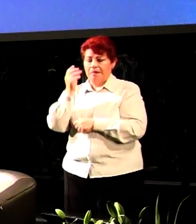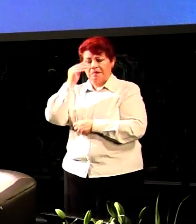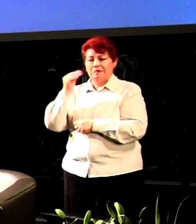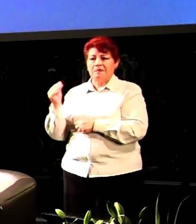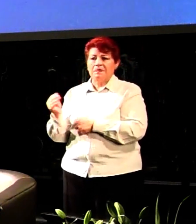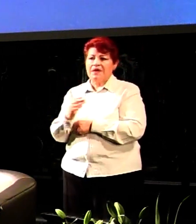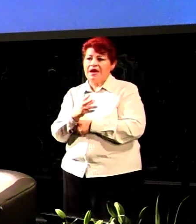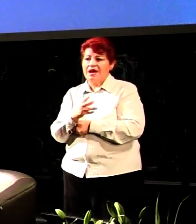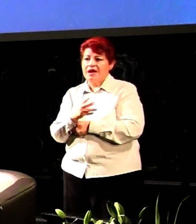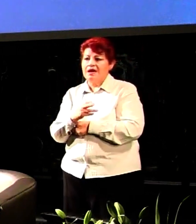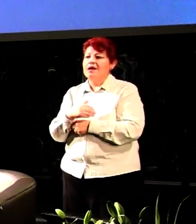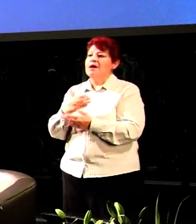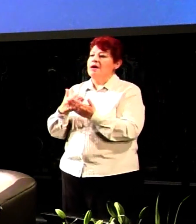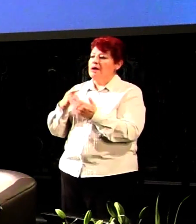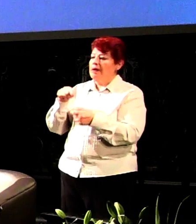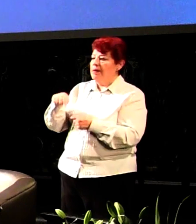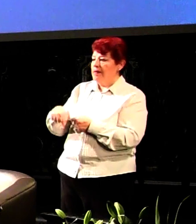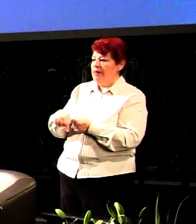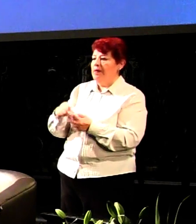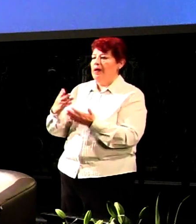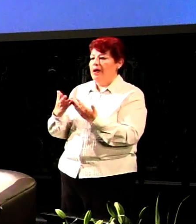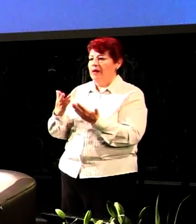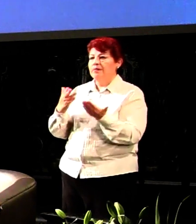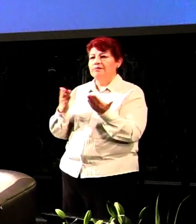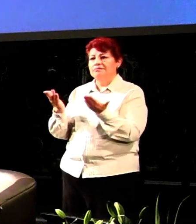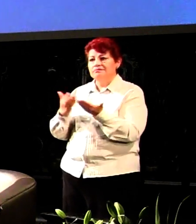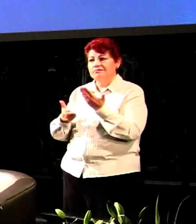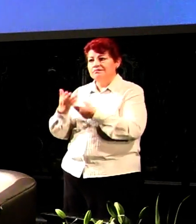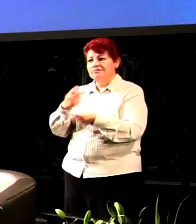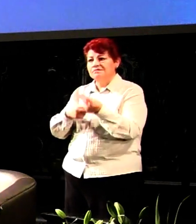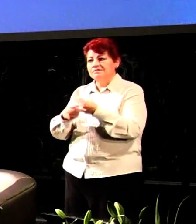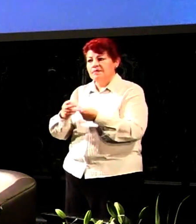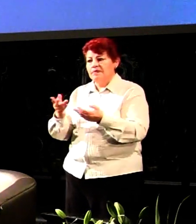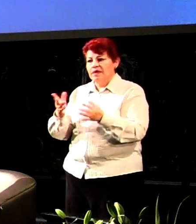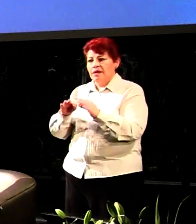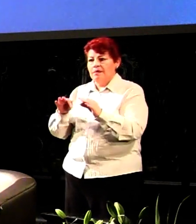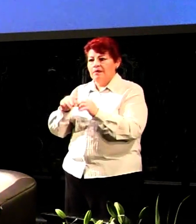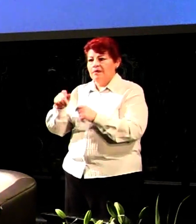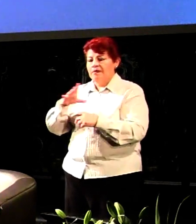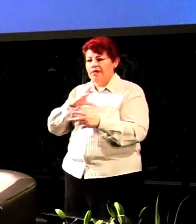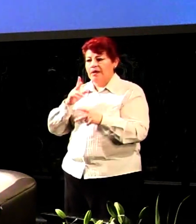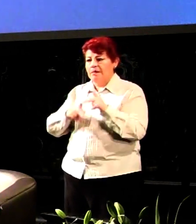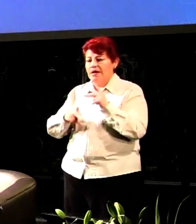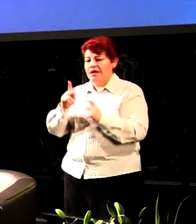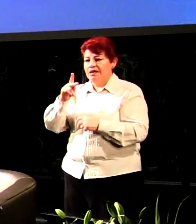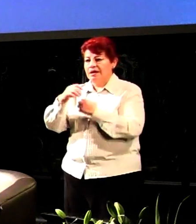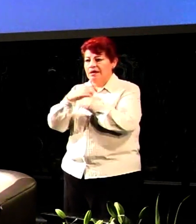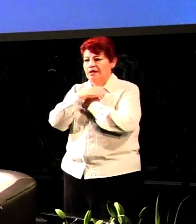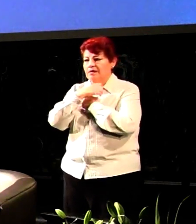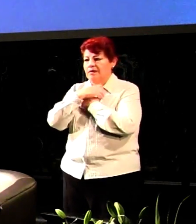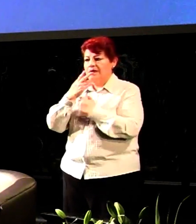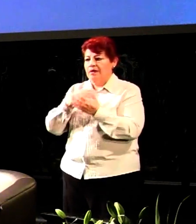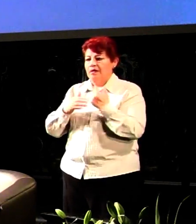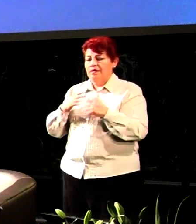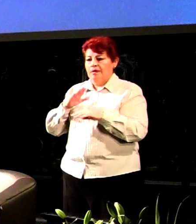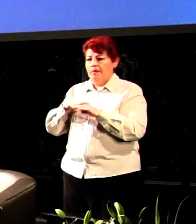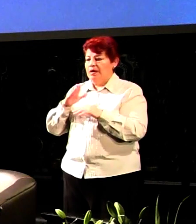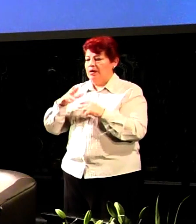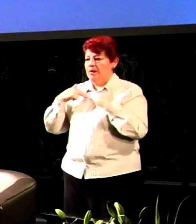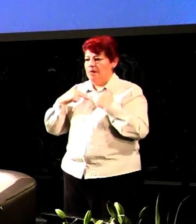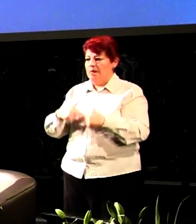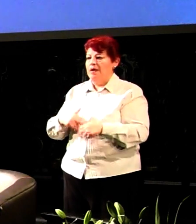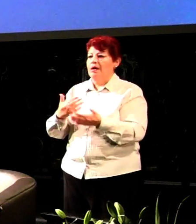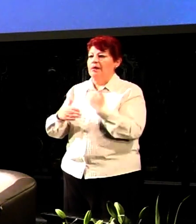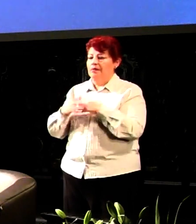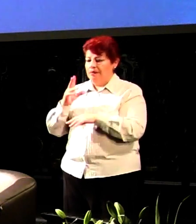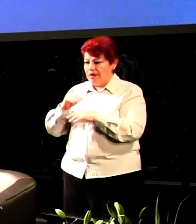abandonada. Y hoy precisamente el estar aquí es darle la importancia a esta parte de la educación que nos hace más humanos, que